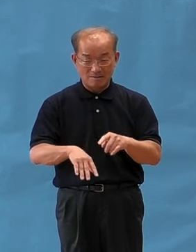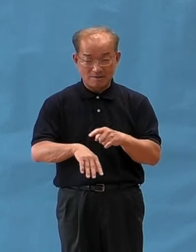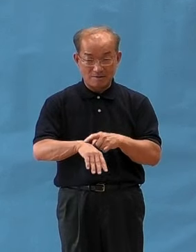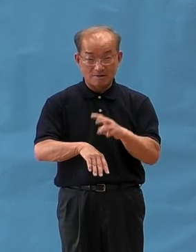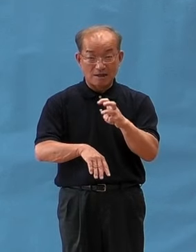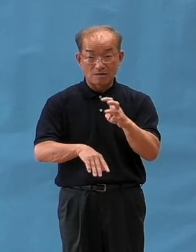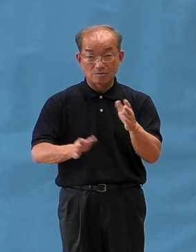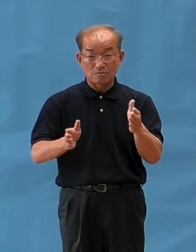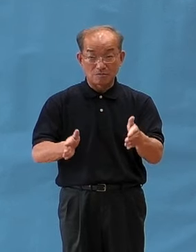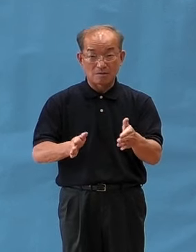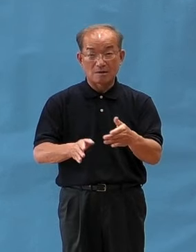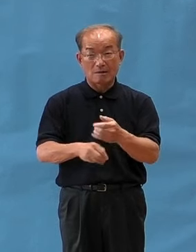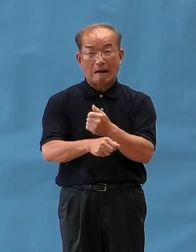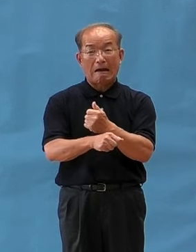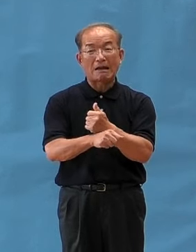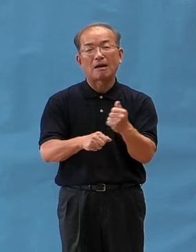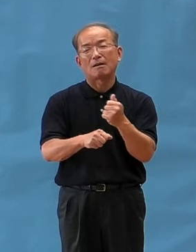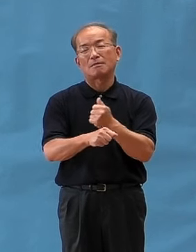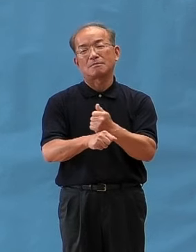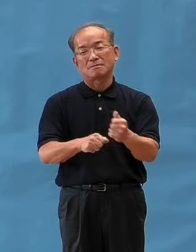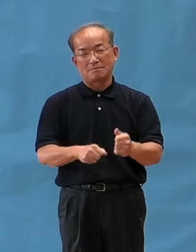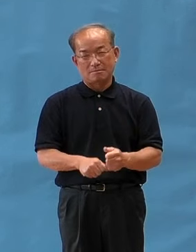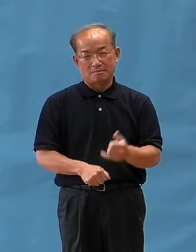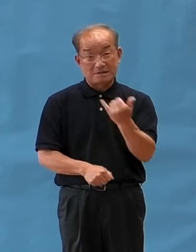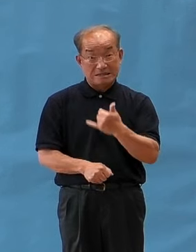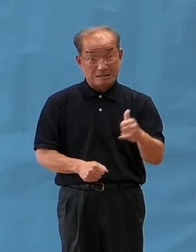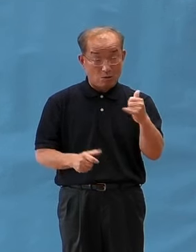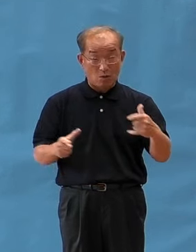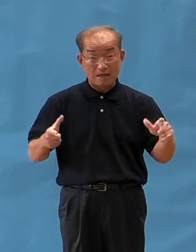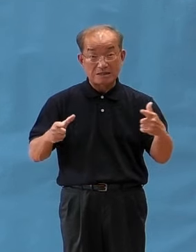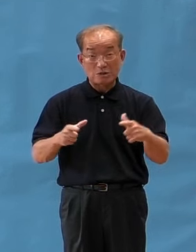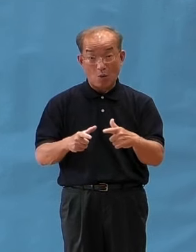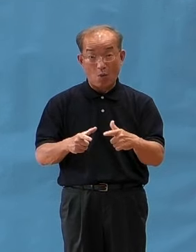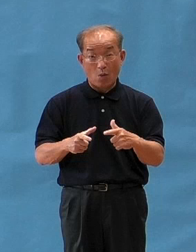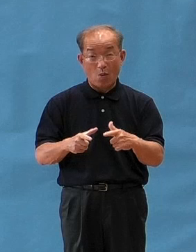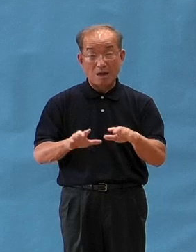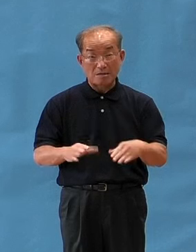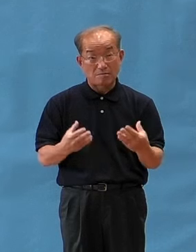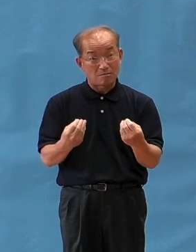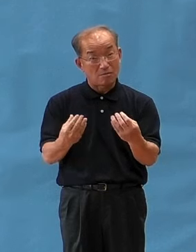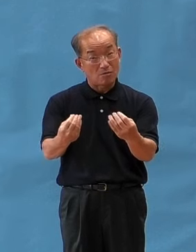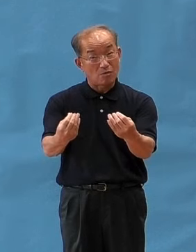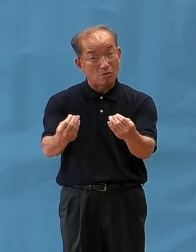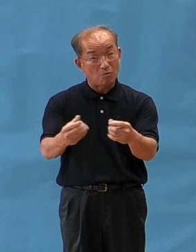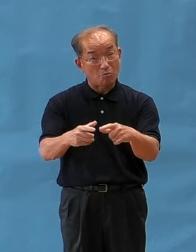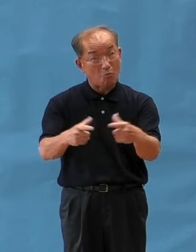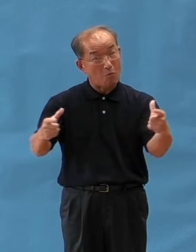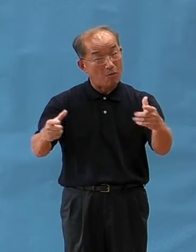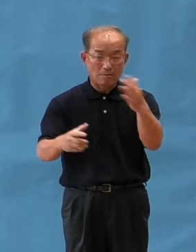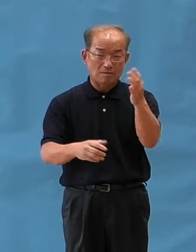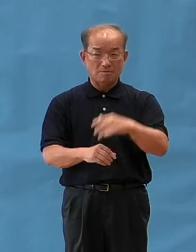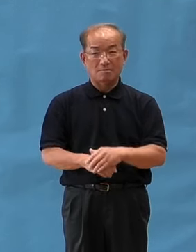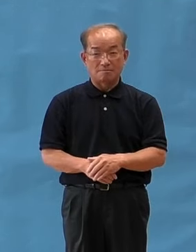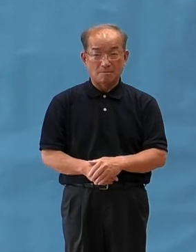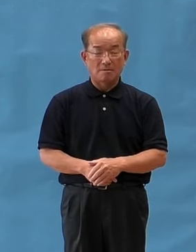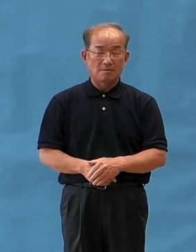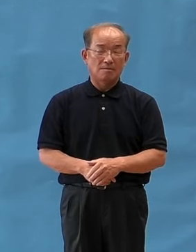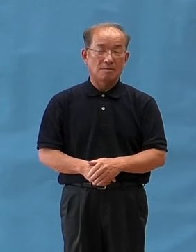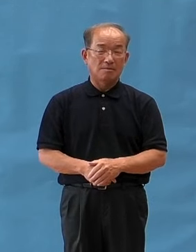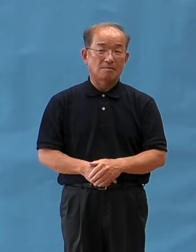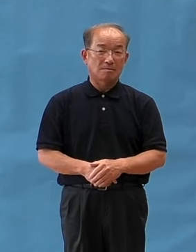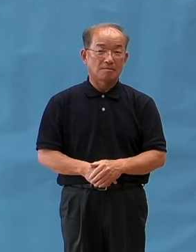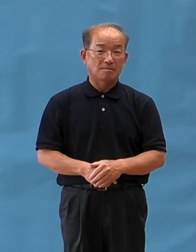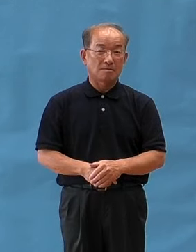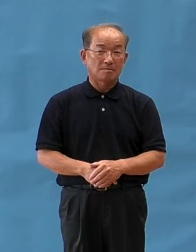から、人口減少っていうのはやっぱり、このまま放っておくと、どっかで下げ止まるものでもないので、やっぱりどっかでその